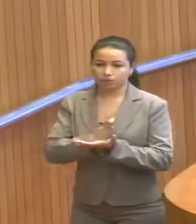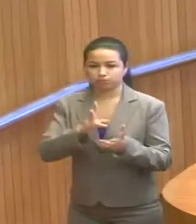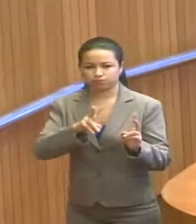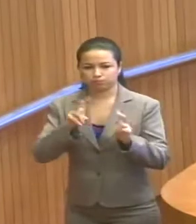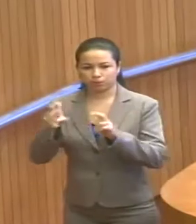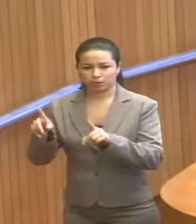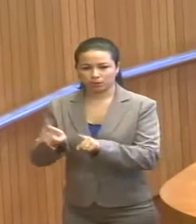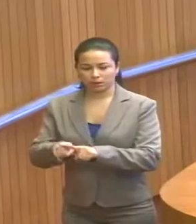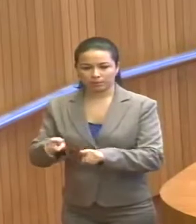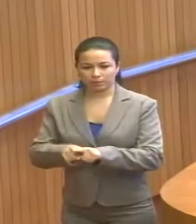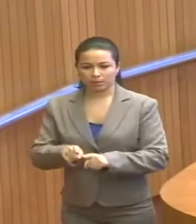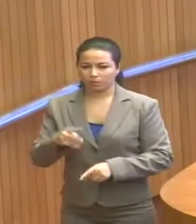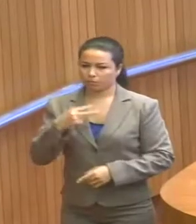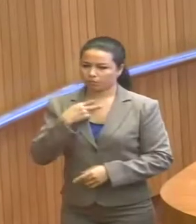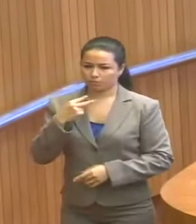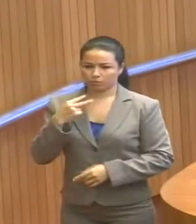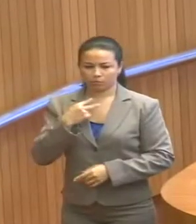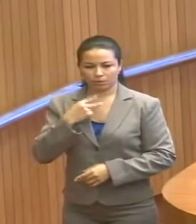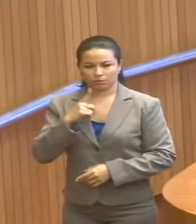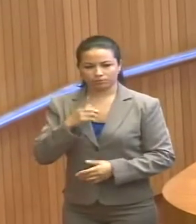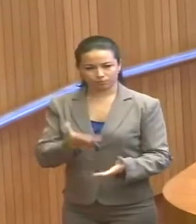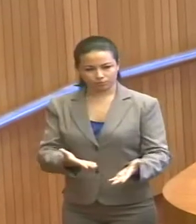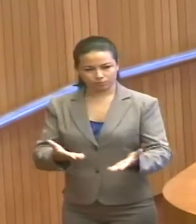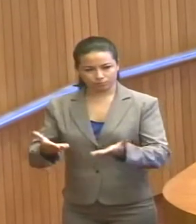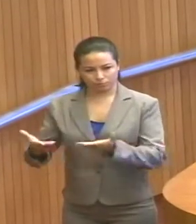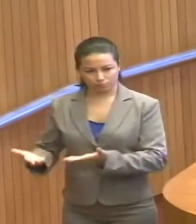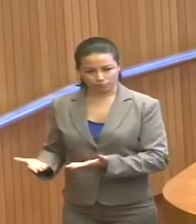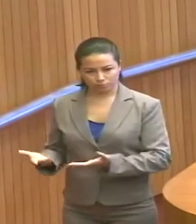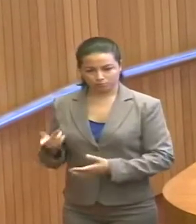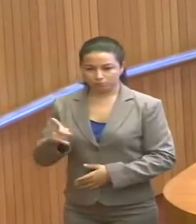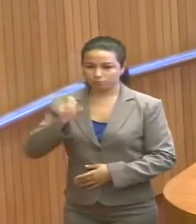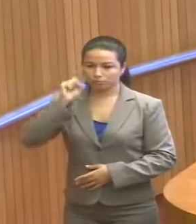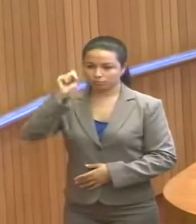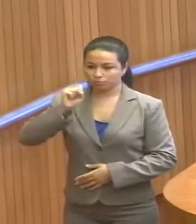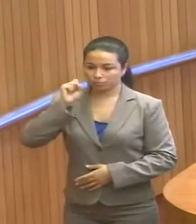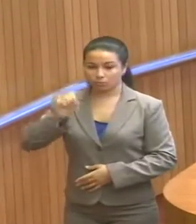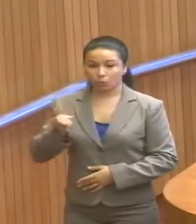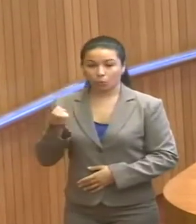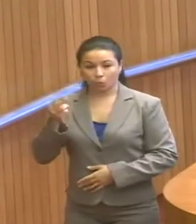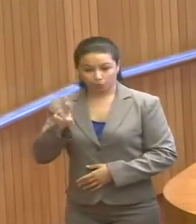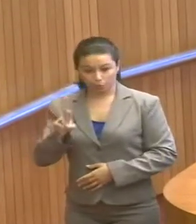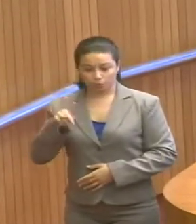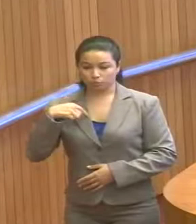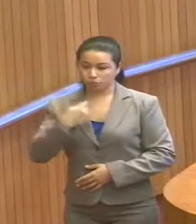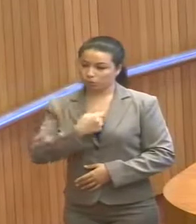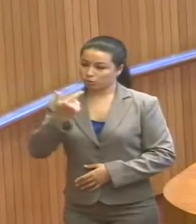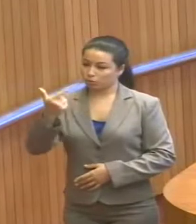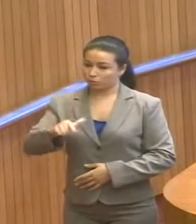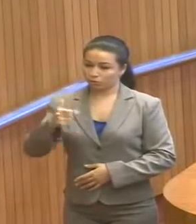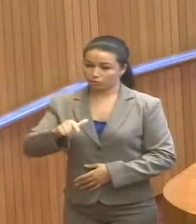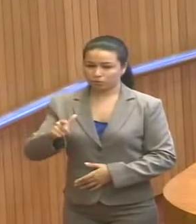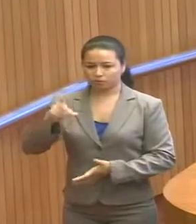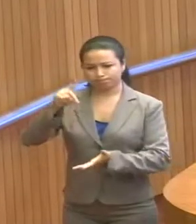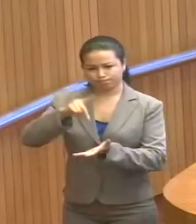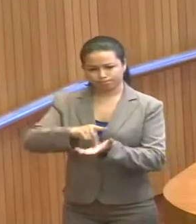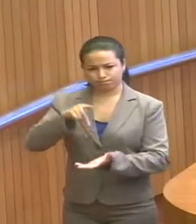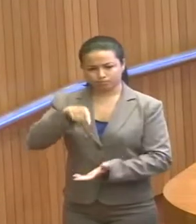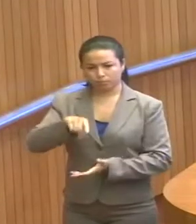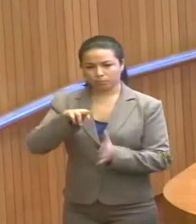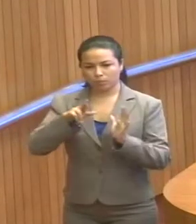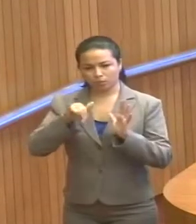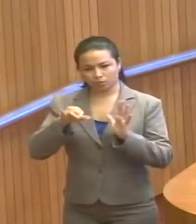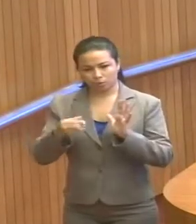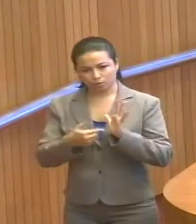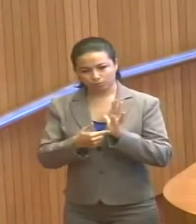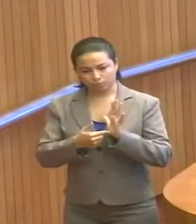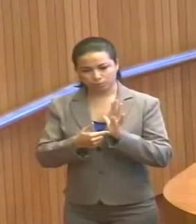áreas, inclusive, não puderam ser visitadas pelos senadores. Ou seja, nós não tivemos efetivamente um relatório